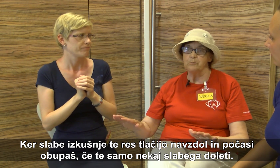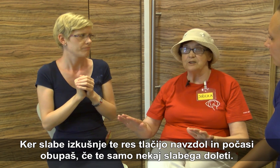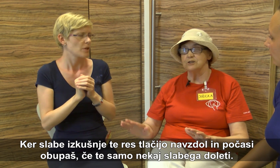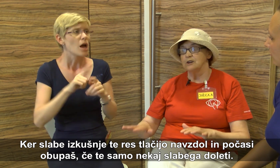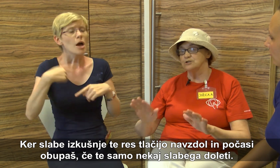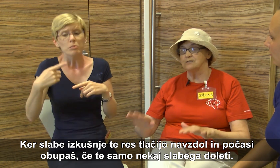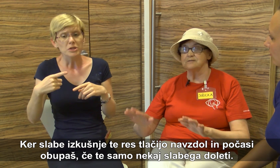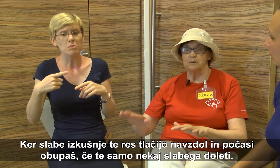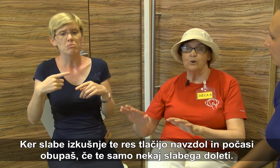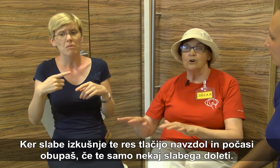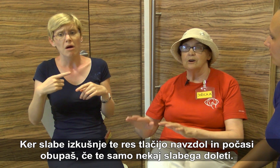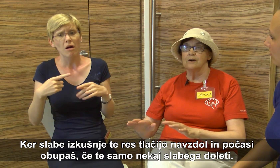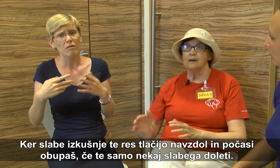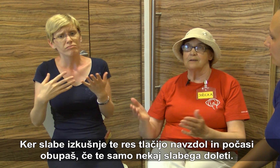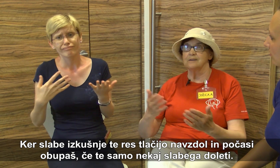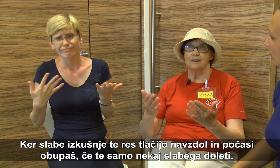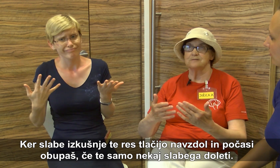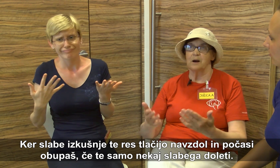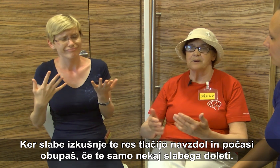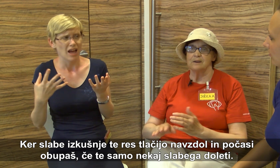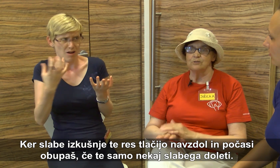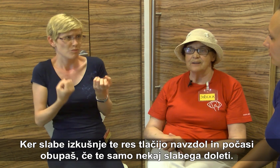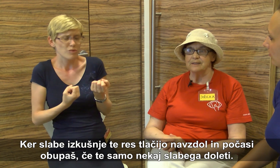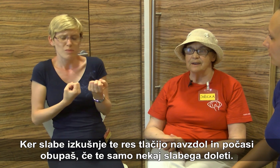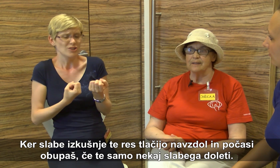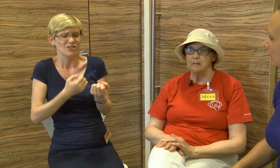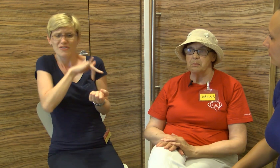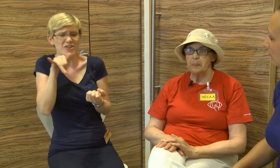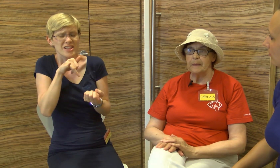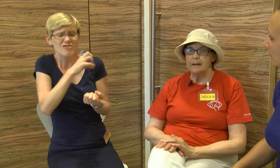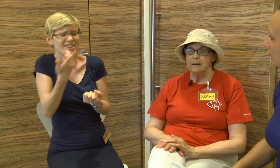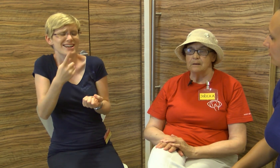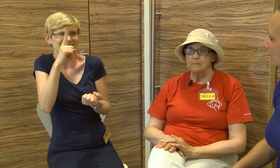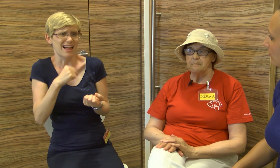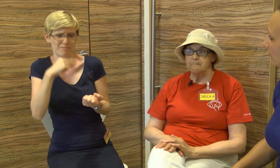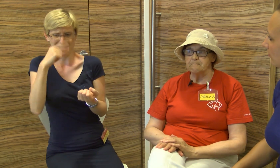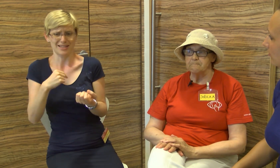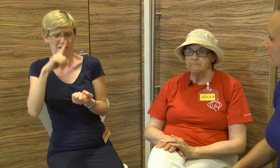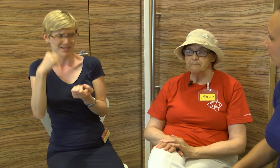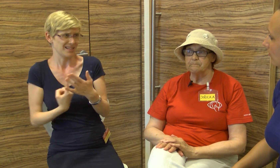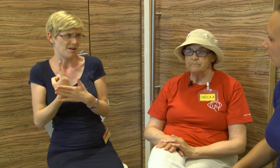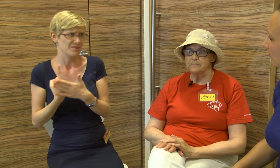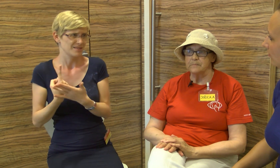počasno obupaš, če te samo nekaj slabega doleti, a ne.